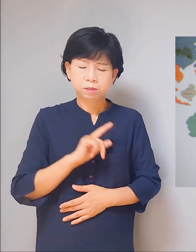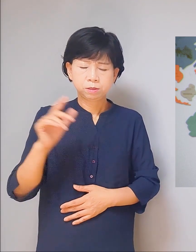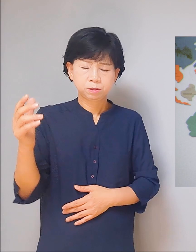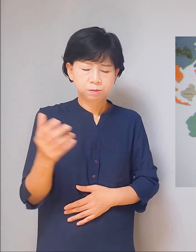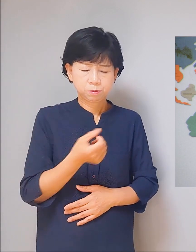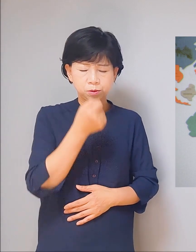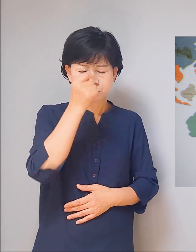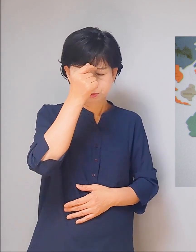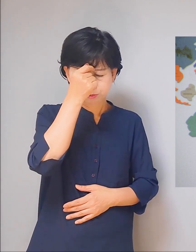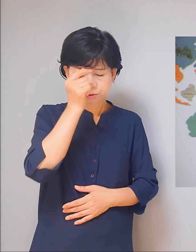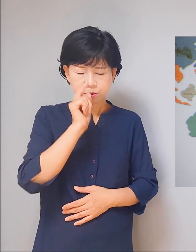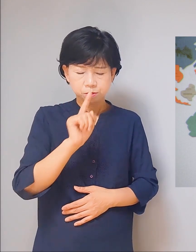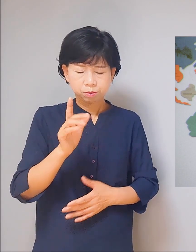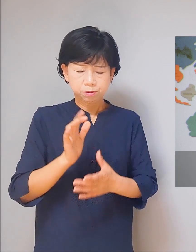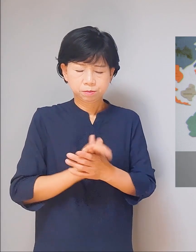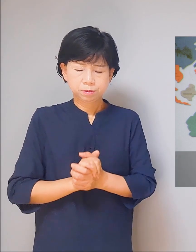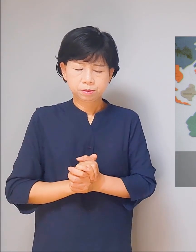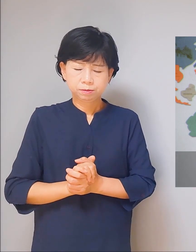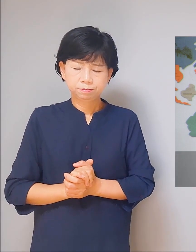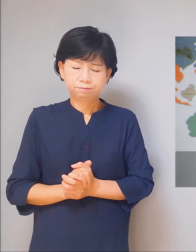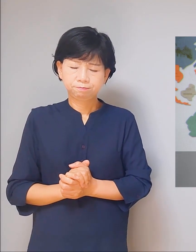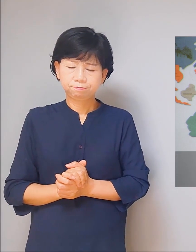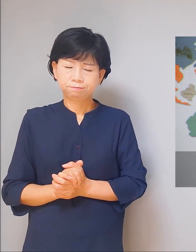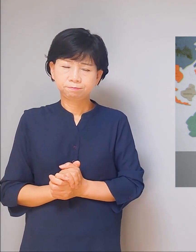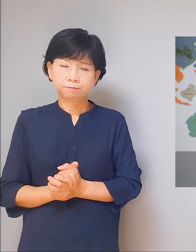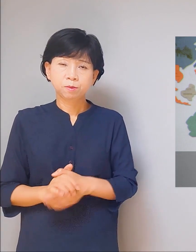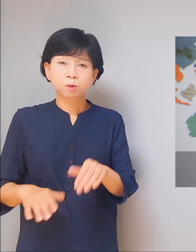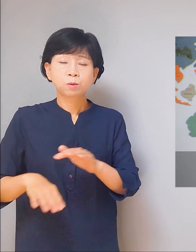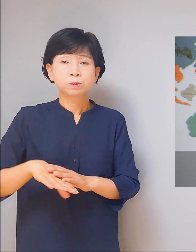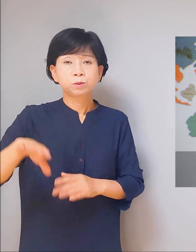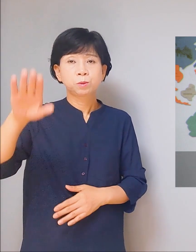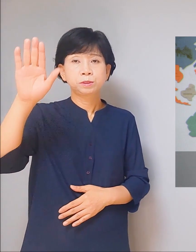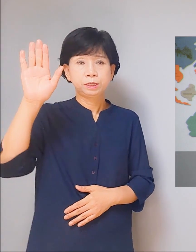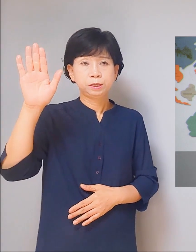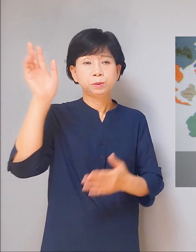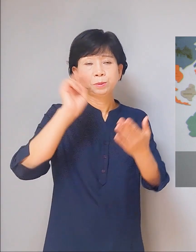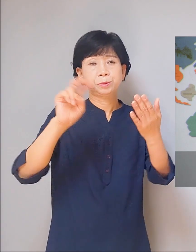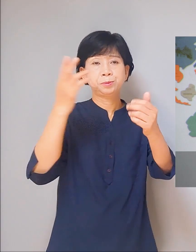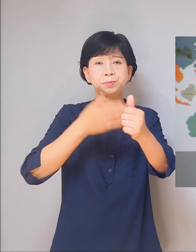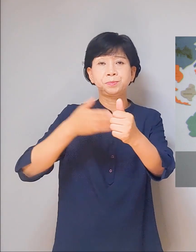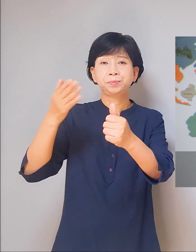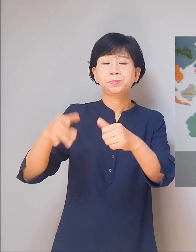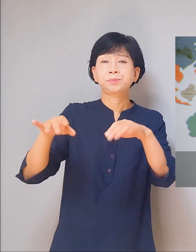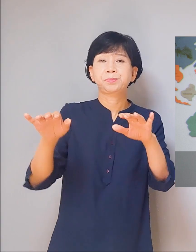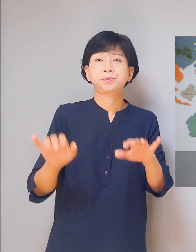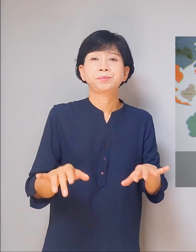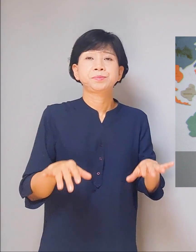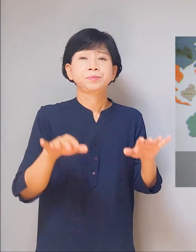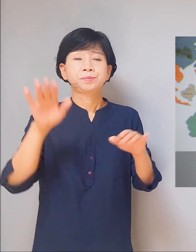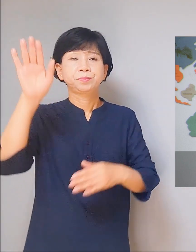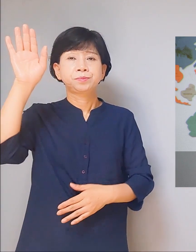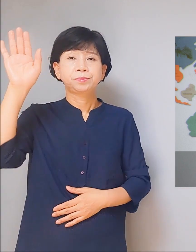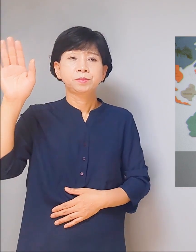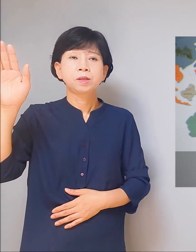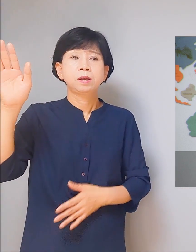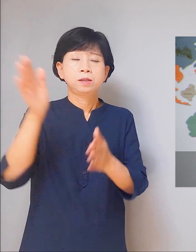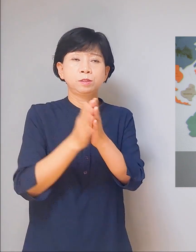이름으로 기도드립니다. 아멘. 우리 오른손을 번쩍 들고 결단하겠습니다.